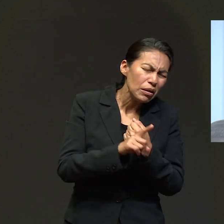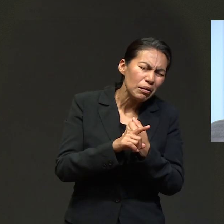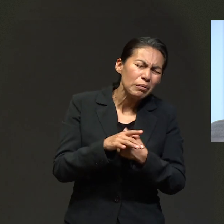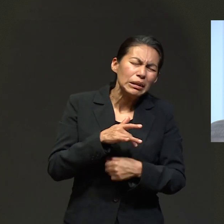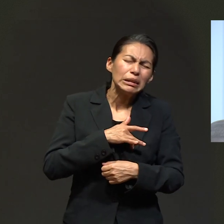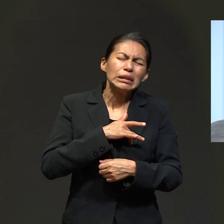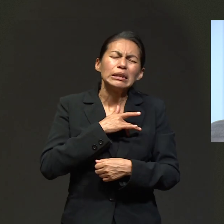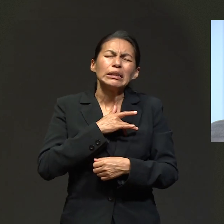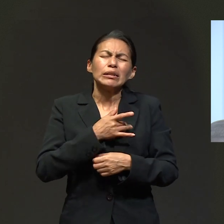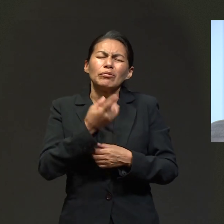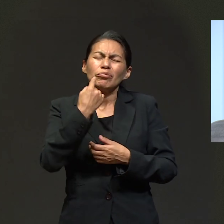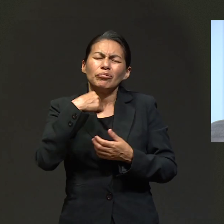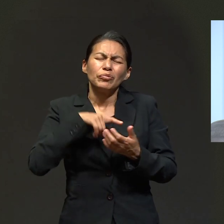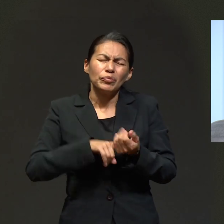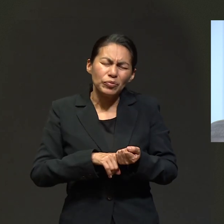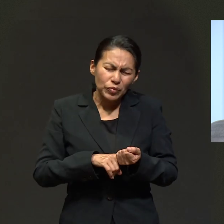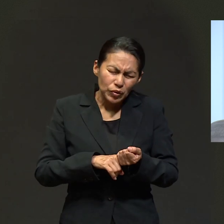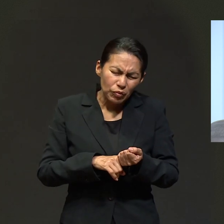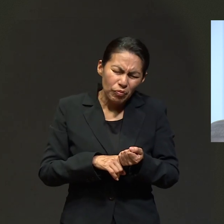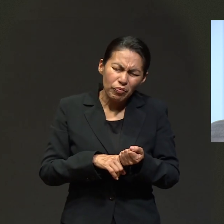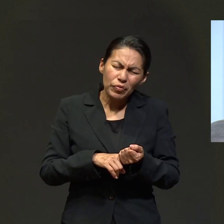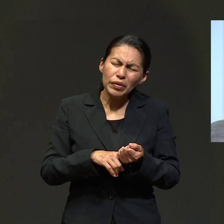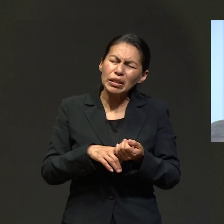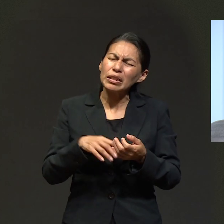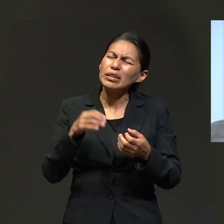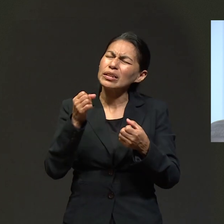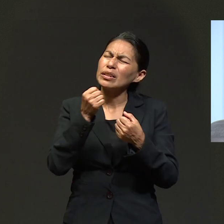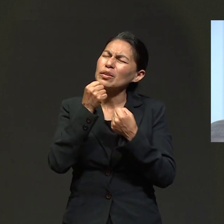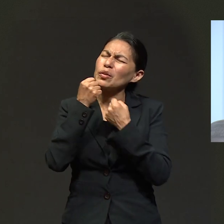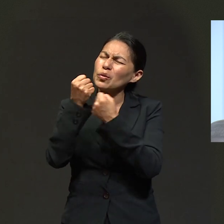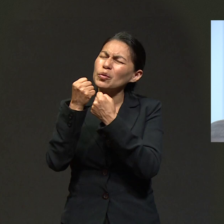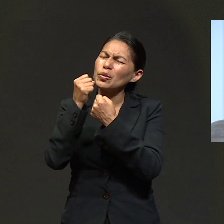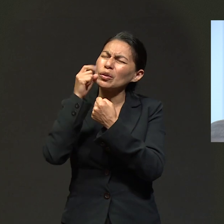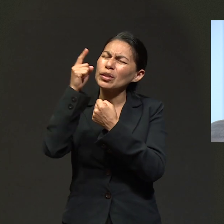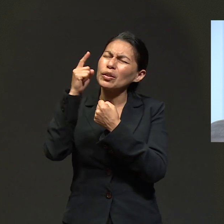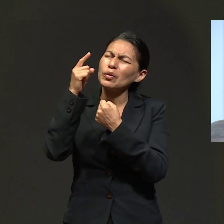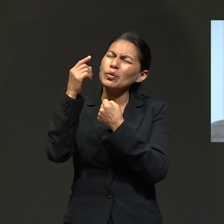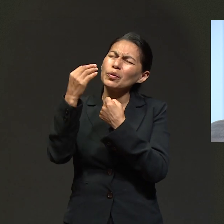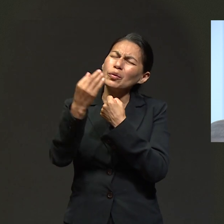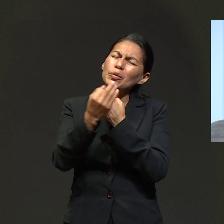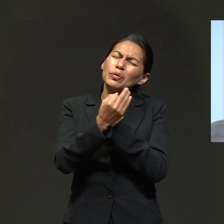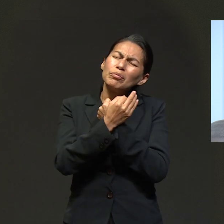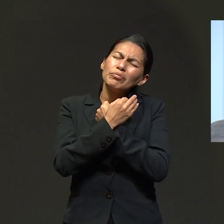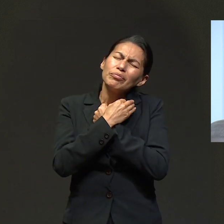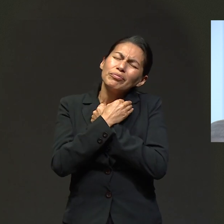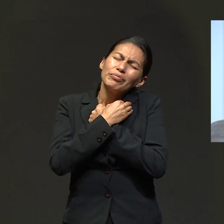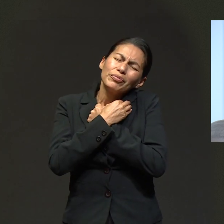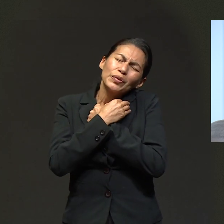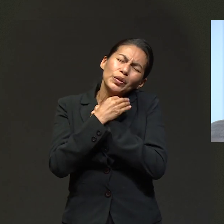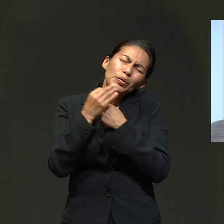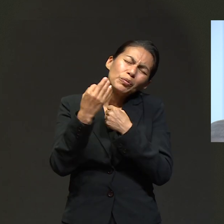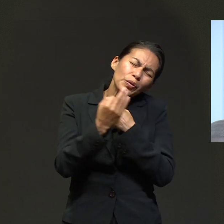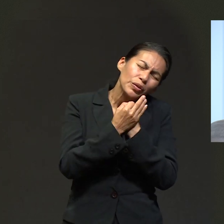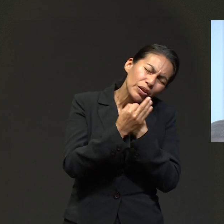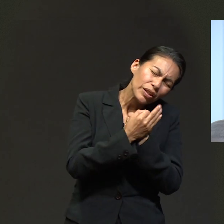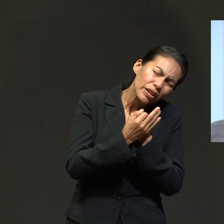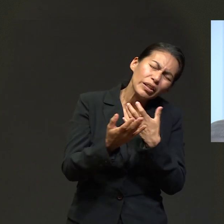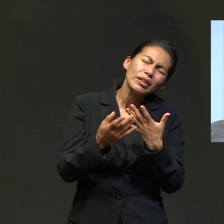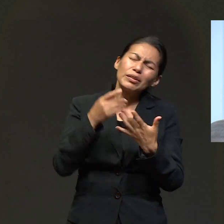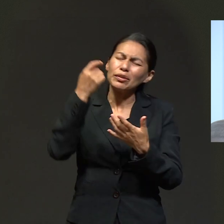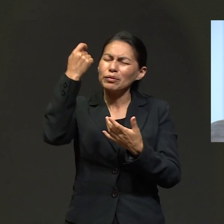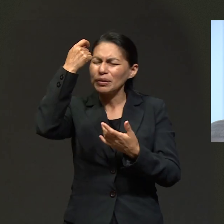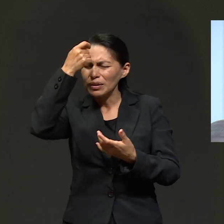Sabemos que tú eres nuestro refugio, nuestra esperanza, que solo tú tienes la solución a nuestro problema. Amén.